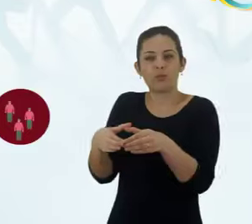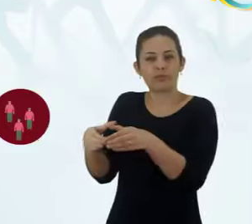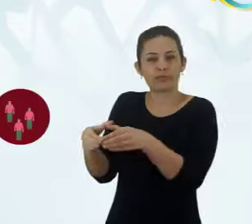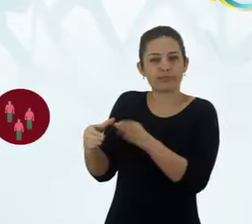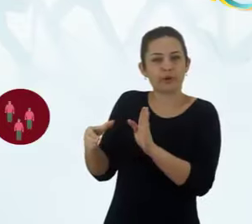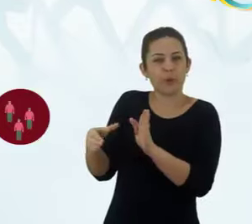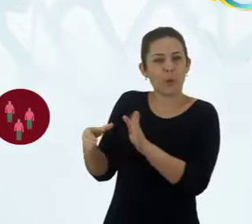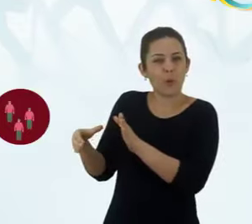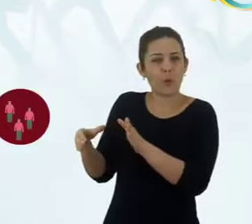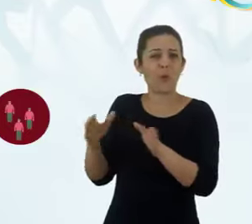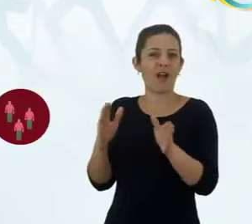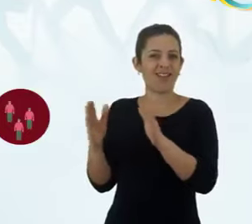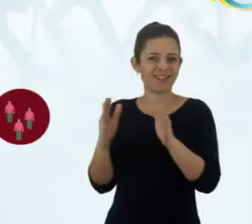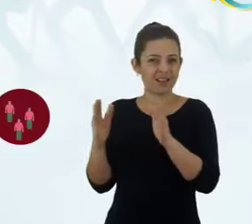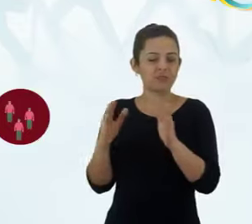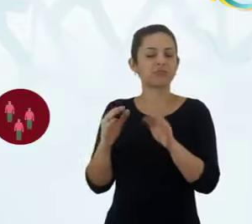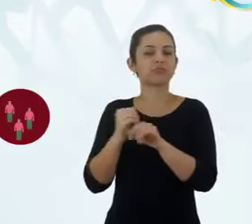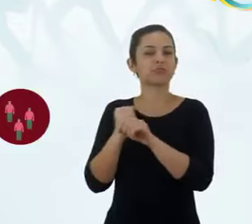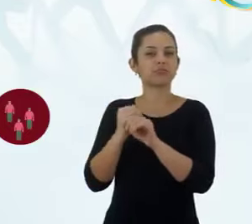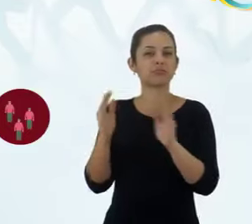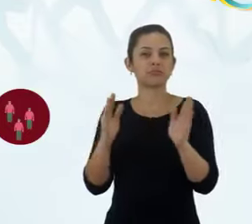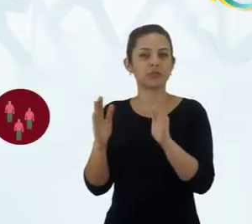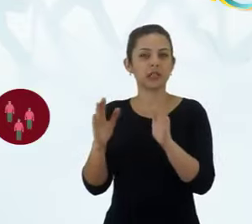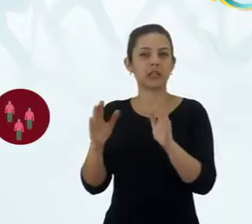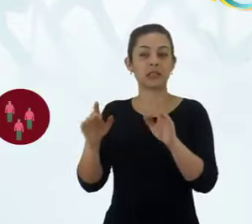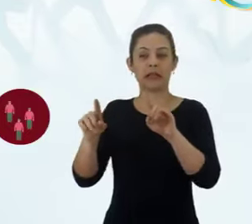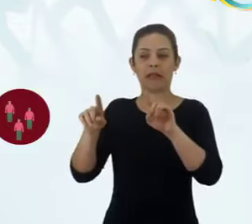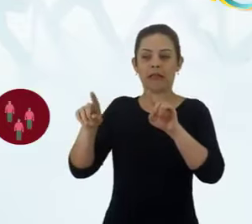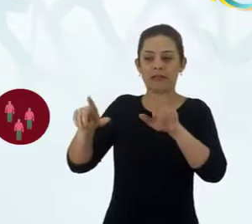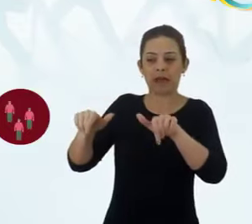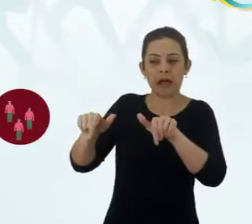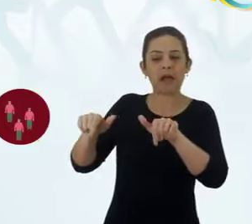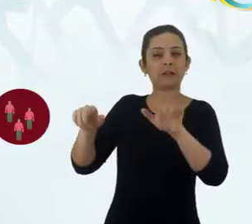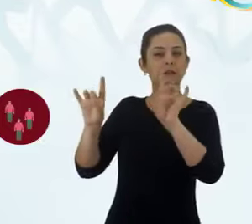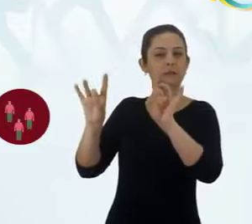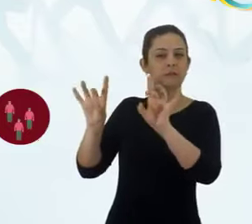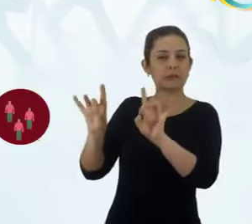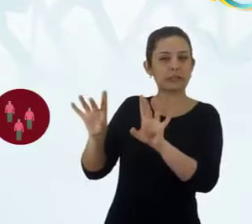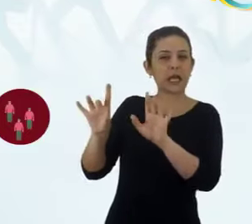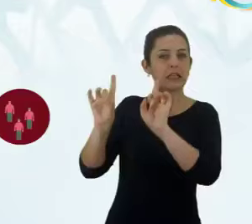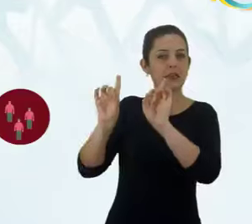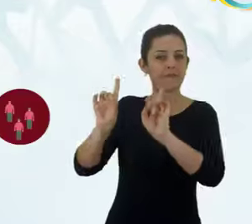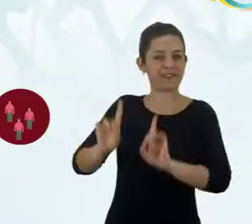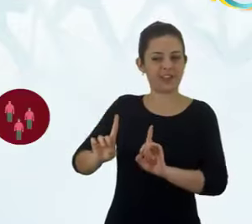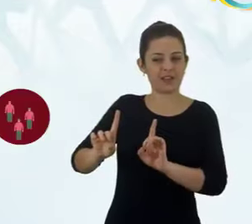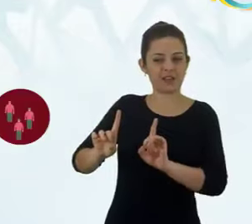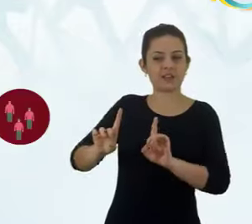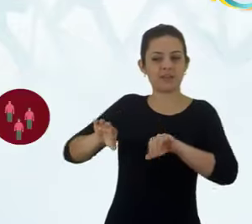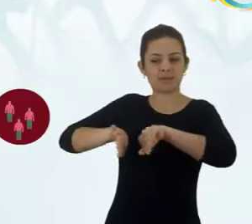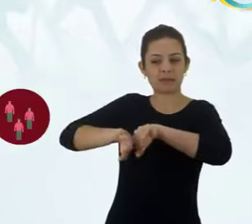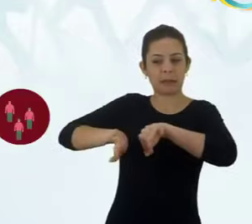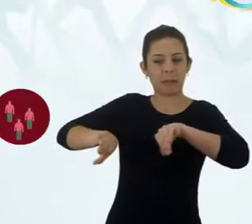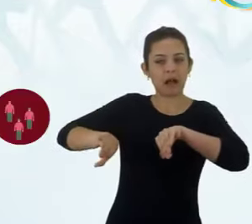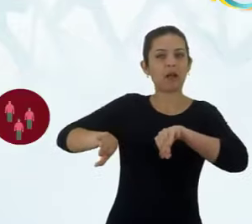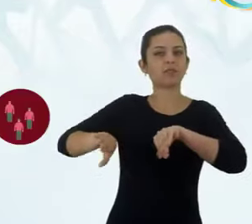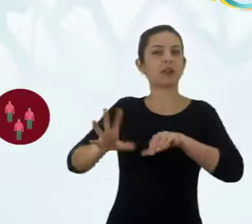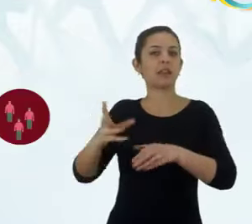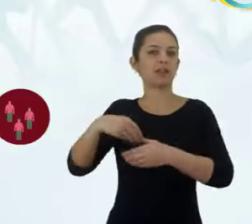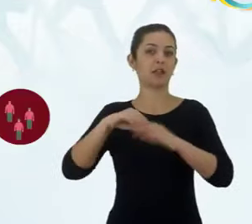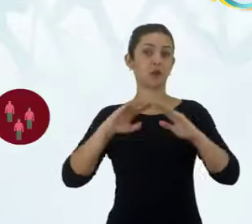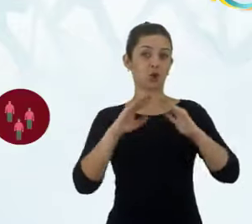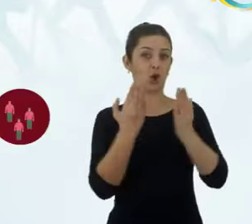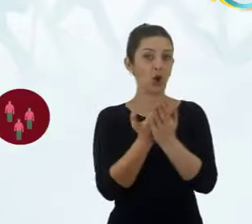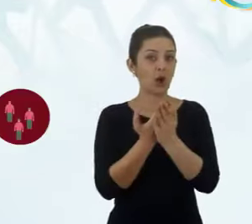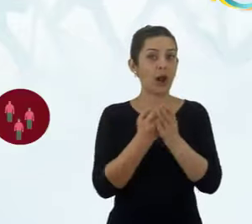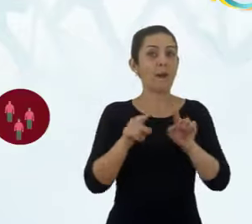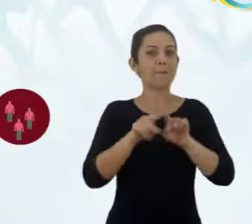aconteceu nessa época, né? Tinha salas especiais, onde os deficientes eram colocados num ambiente separado. Estavam